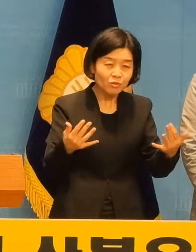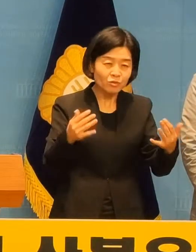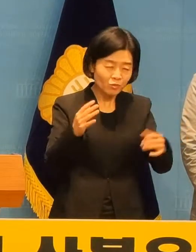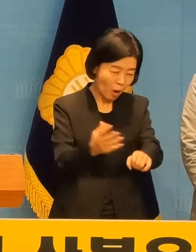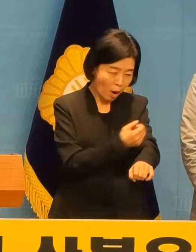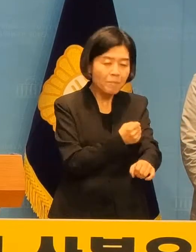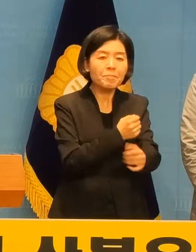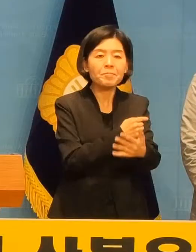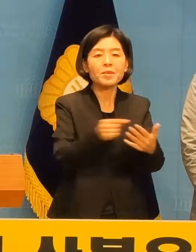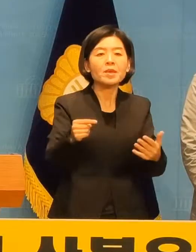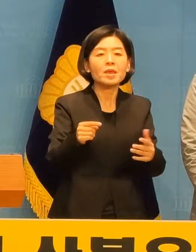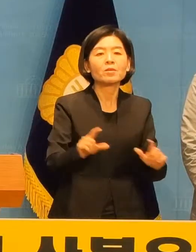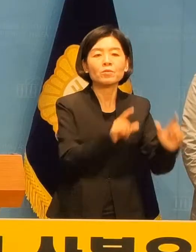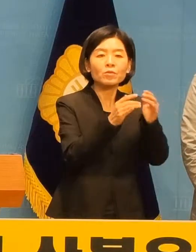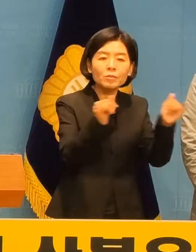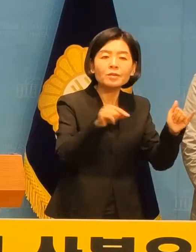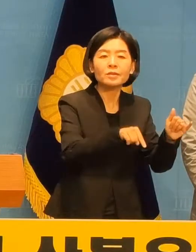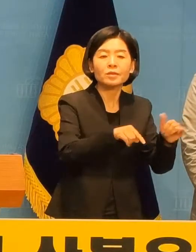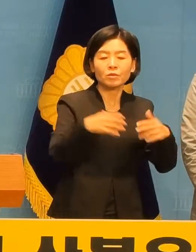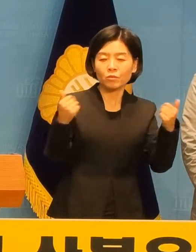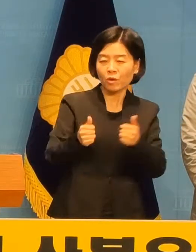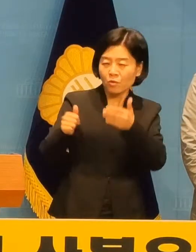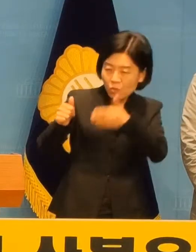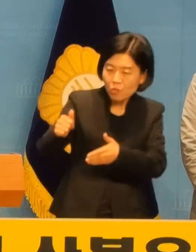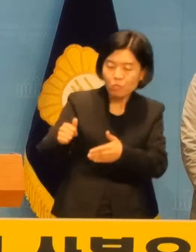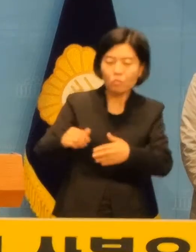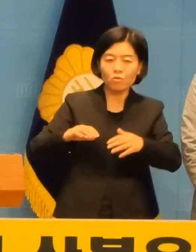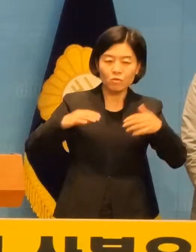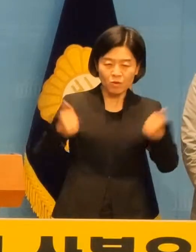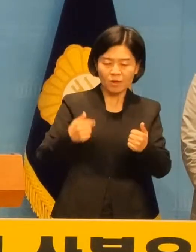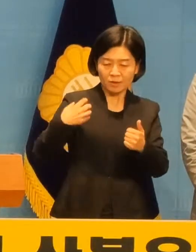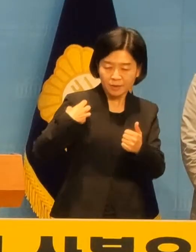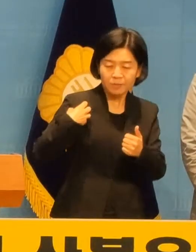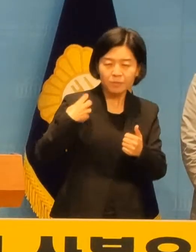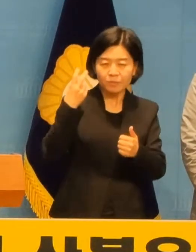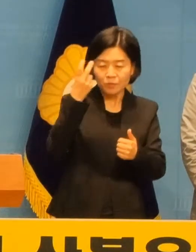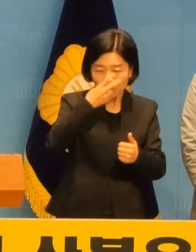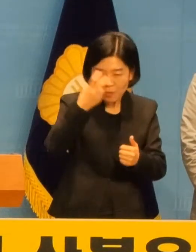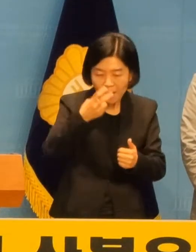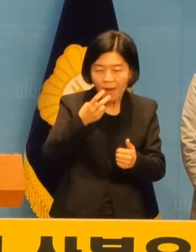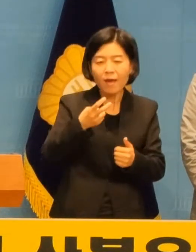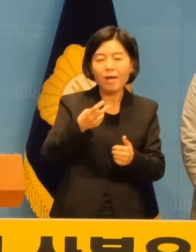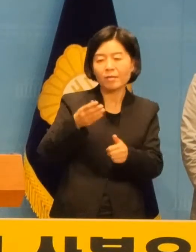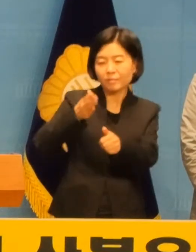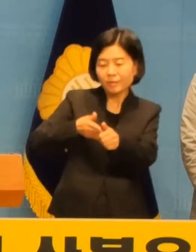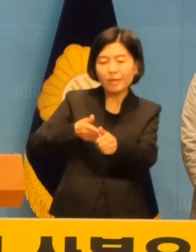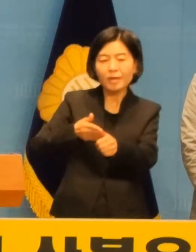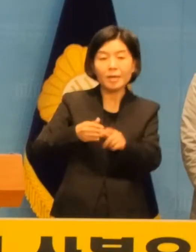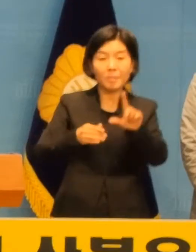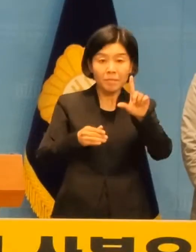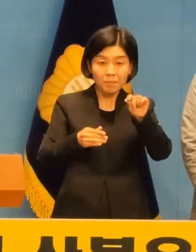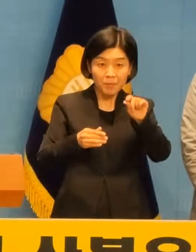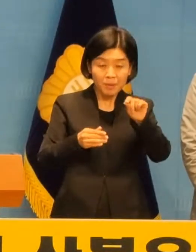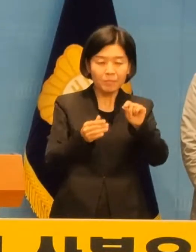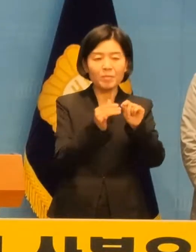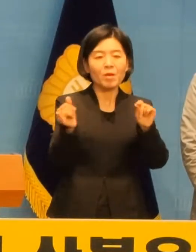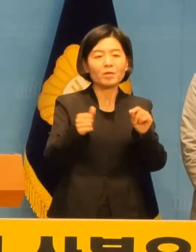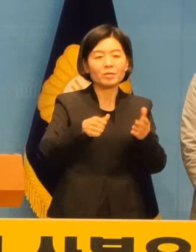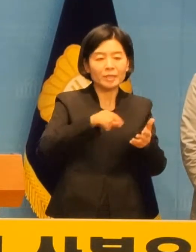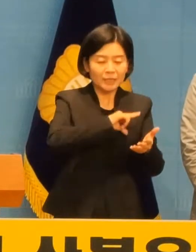국회의 국정조사를 요구하는 1만여 명의 주민 서명부를 국회에 제출하고자 이 자리에